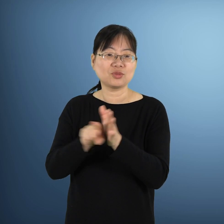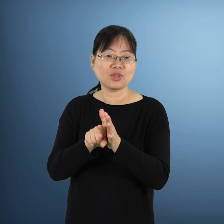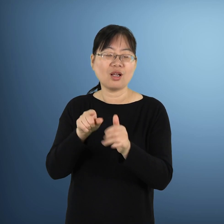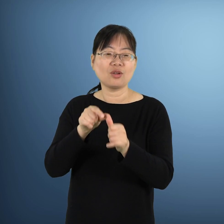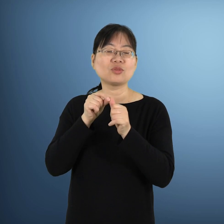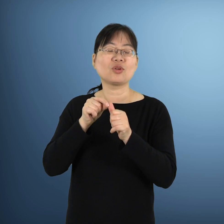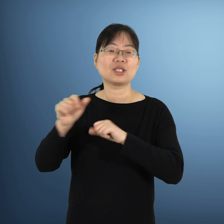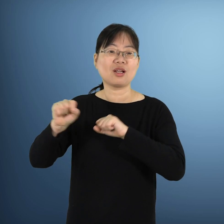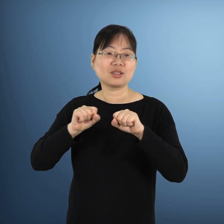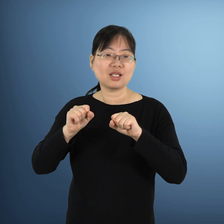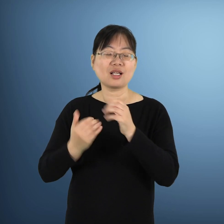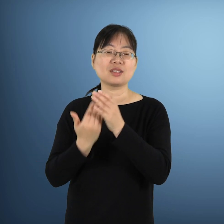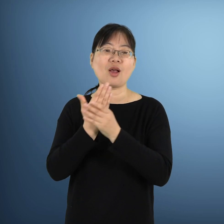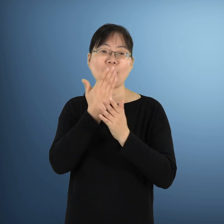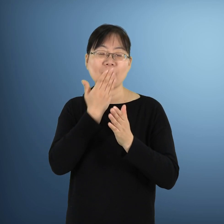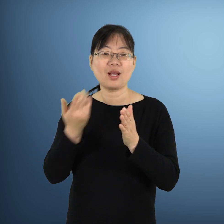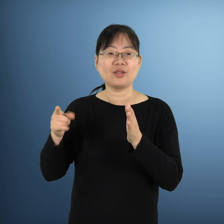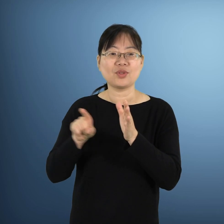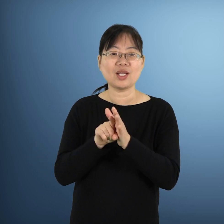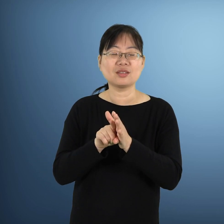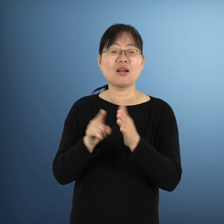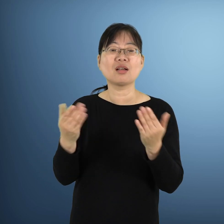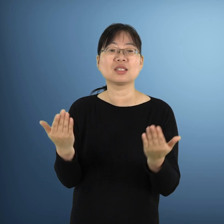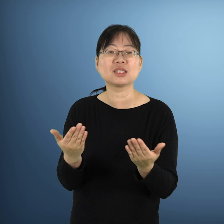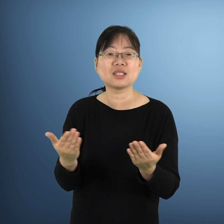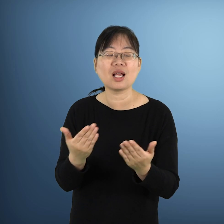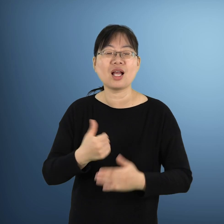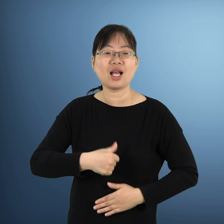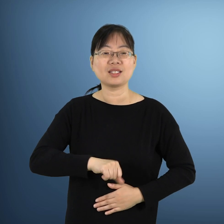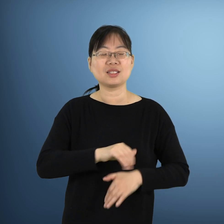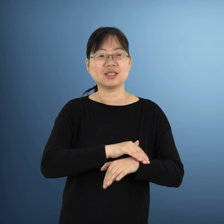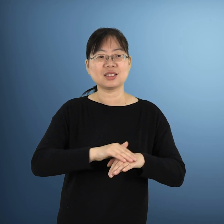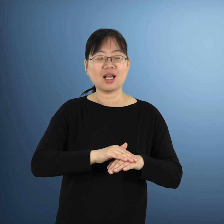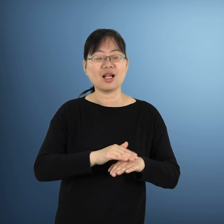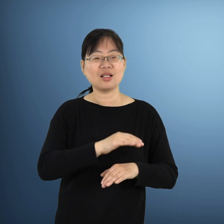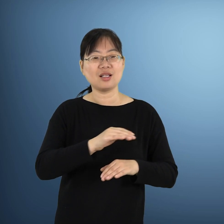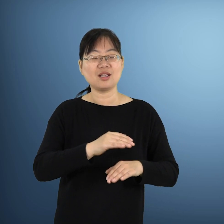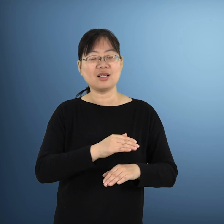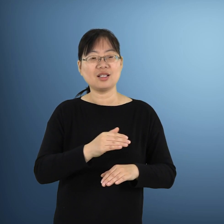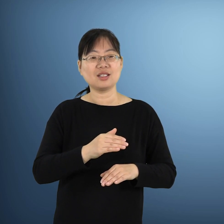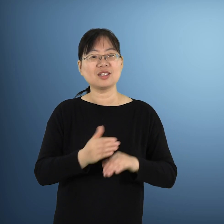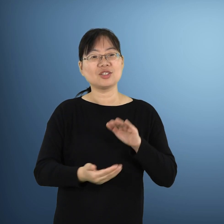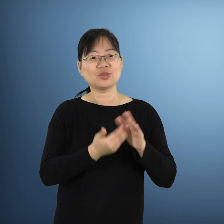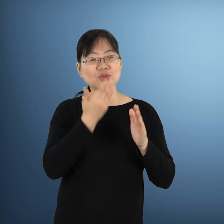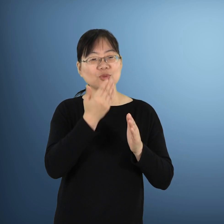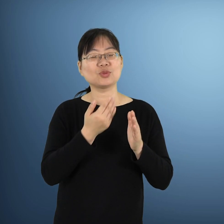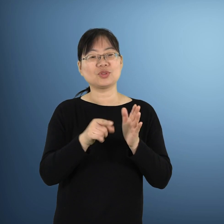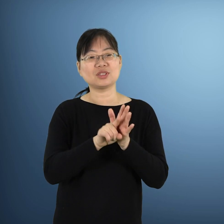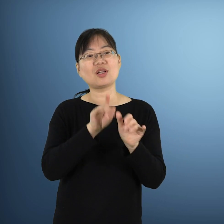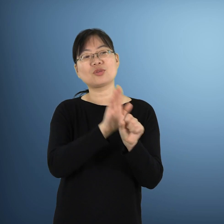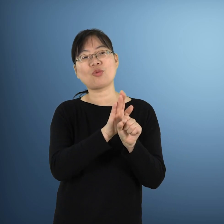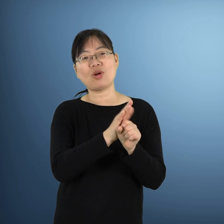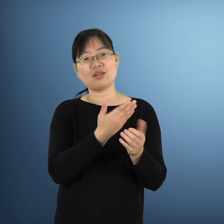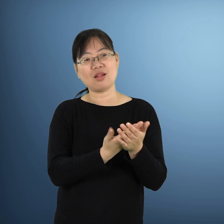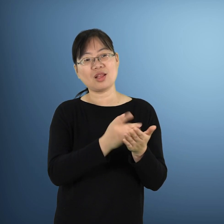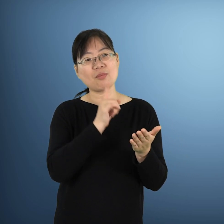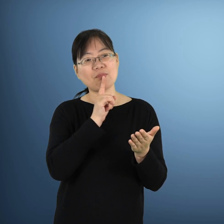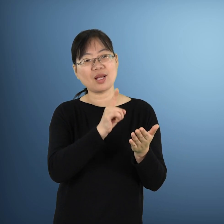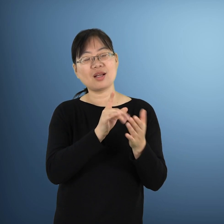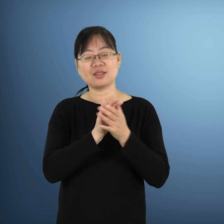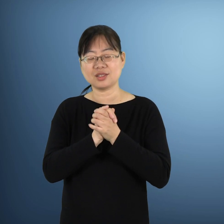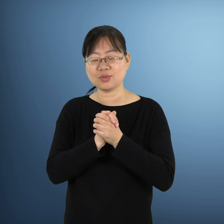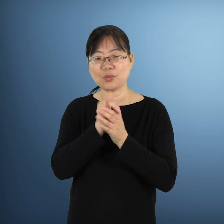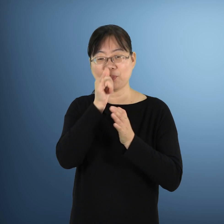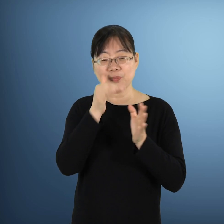역사가 일어나도록 그 일을 아들이 잘 성취할 수 있도록 도와주십시오. 그 기도를